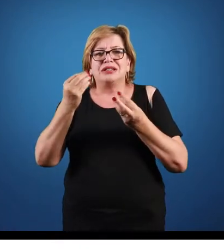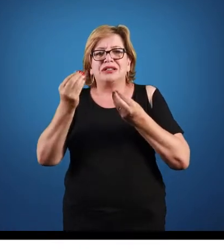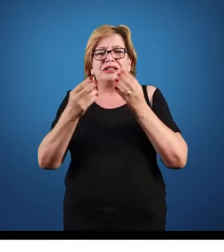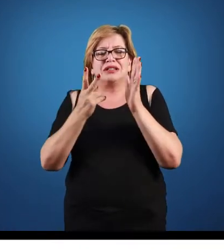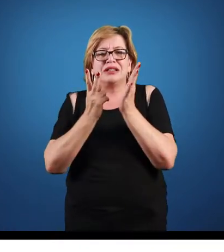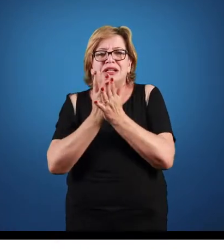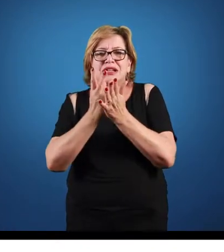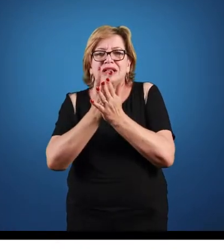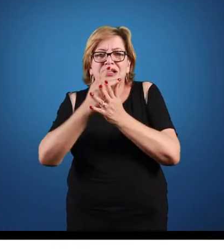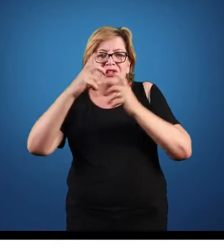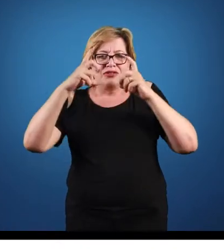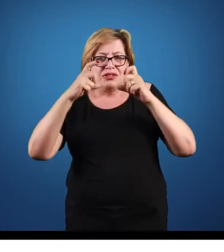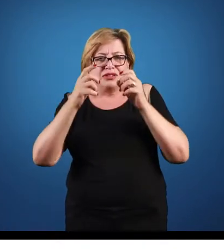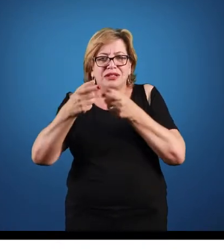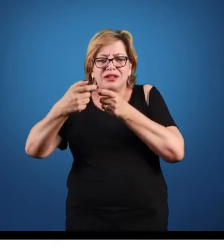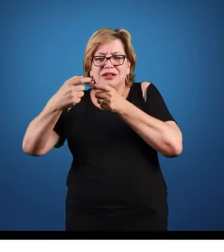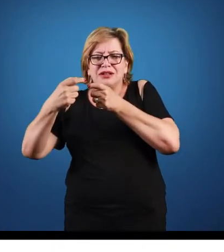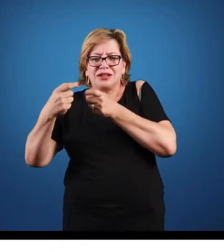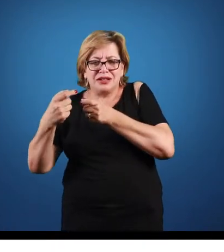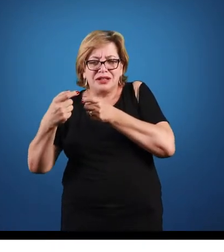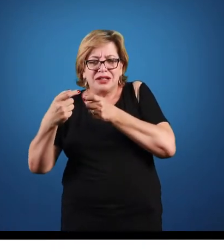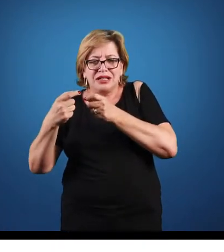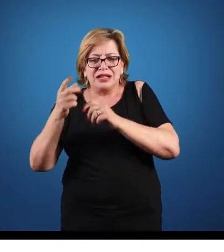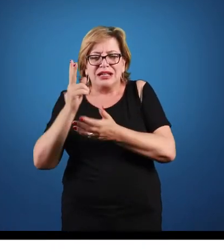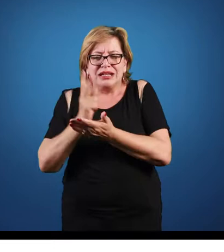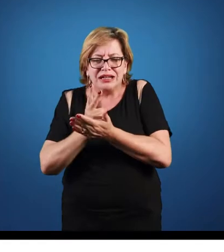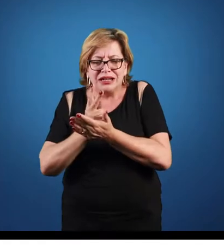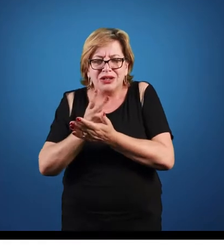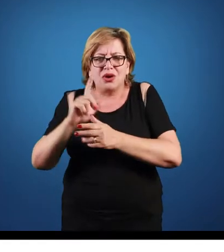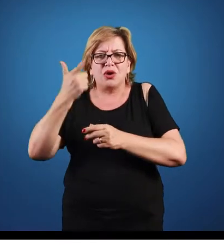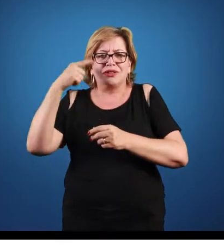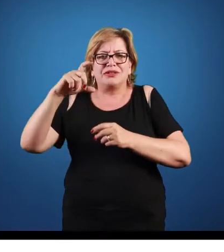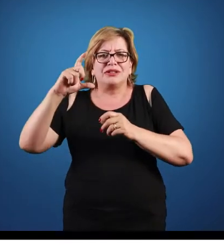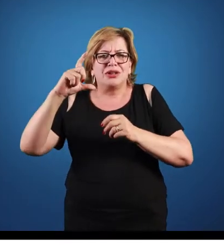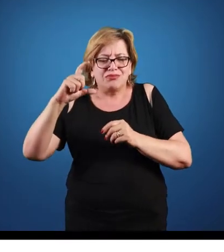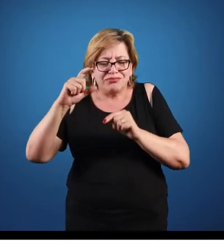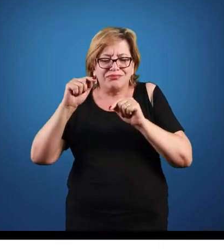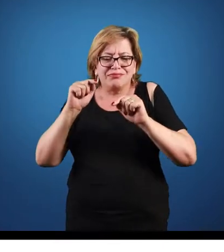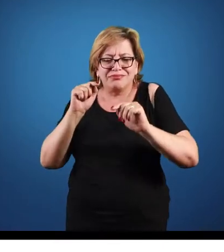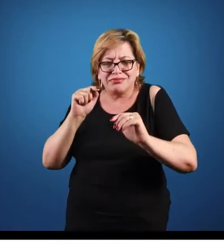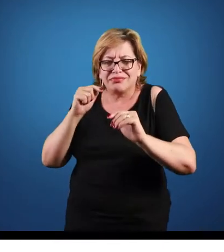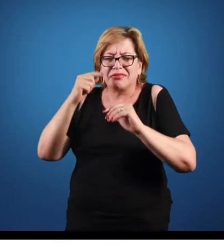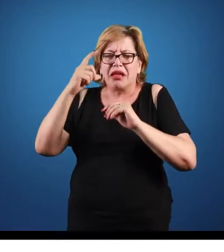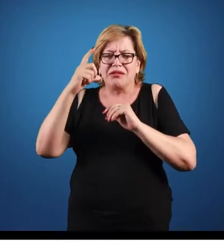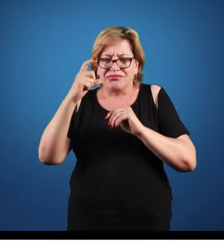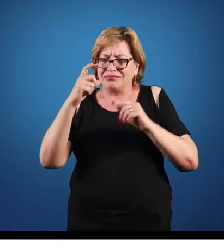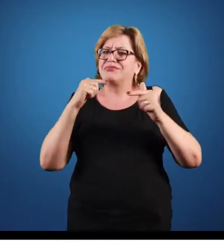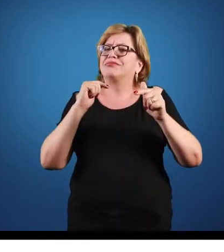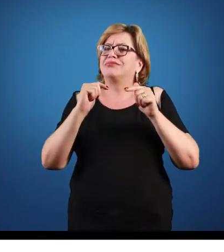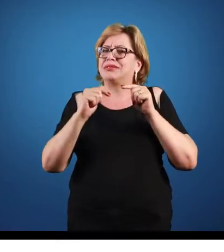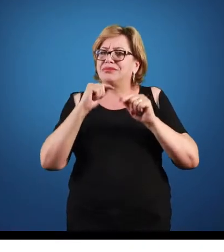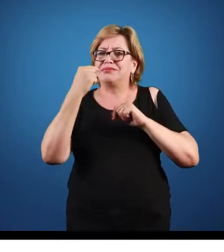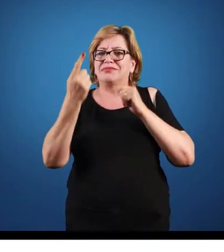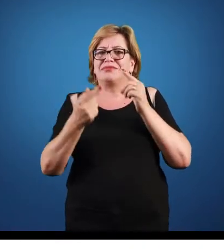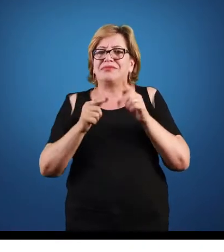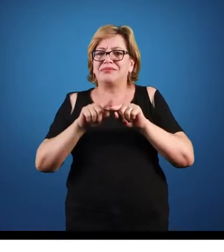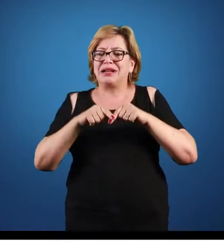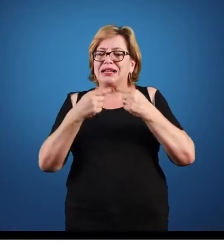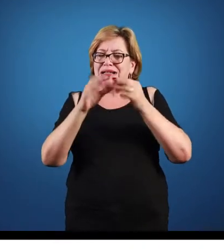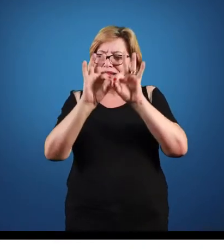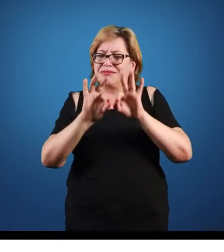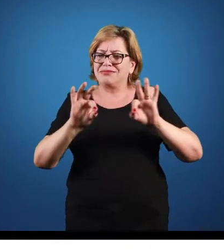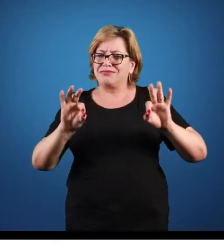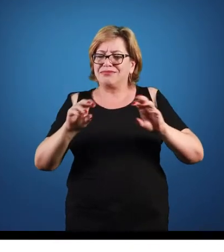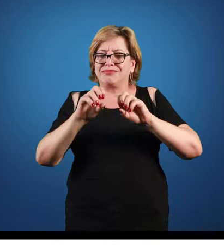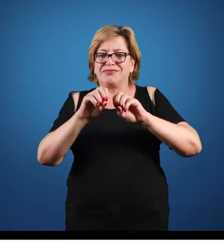foto do boneco e voltar àquele peso com a marca tinha parado de fazer mais um clique mas o movimento olha o trabalho que dá mas a gente vai ensinar o sistema mas sim pra